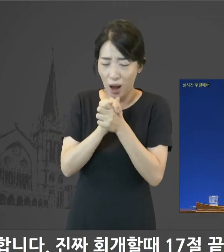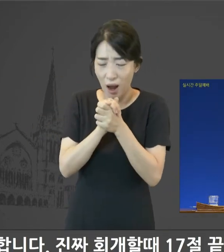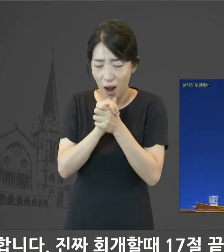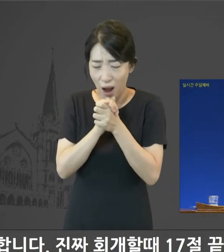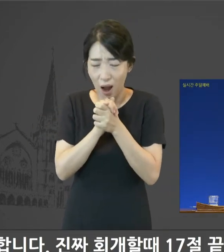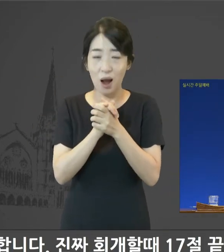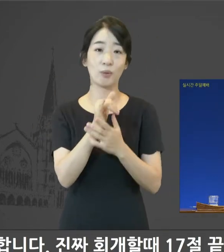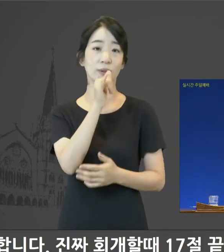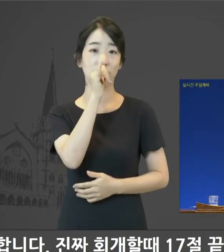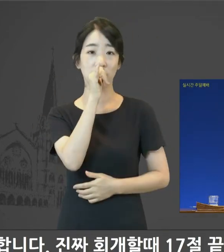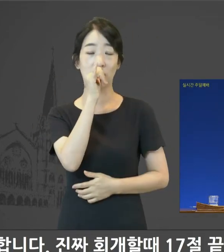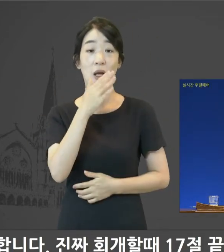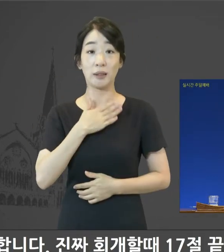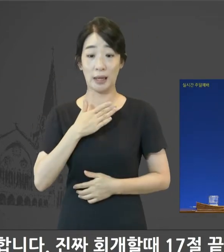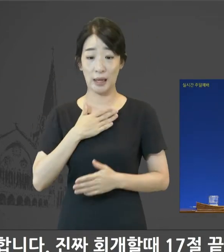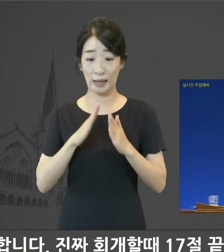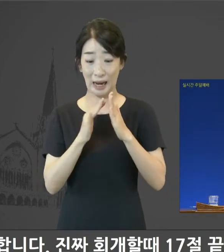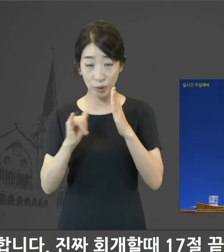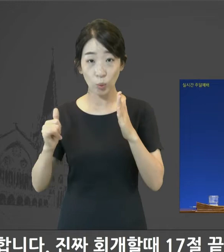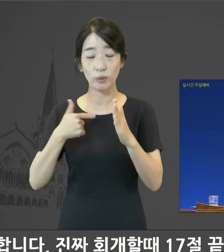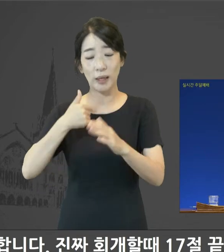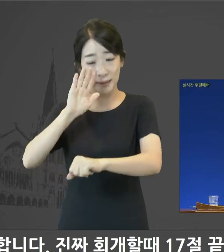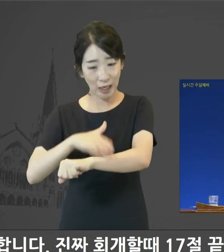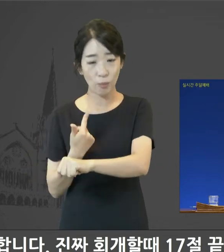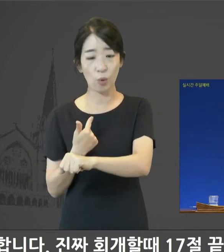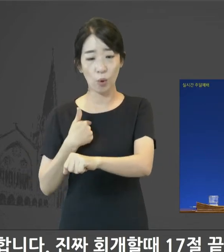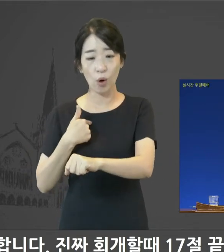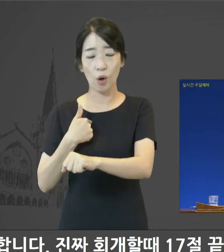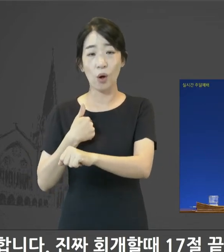가족 혼내시고 백성들 살려주세요.